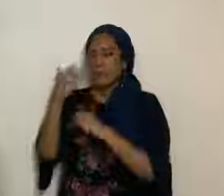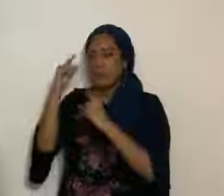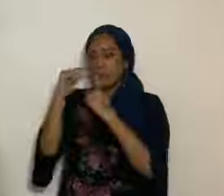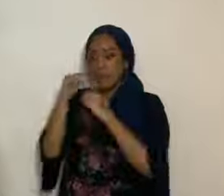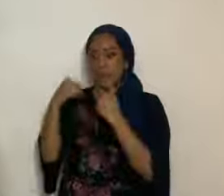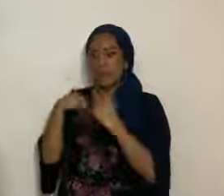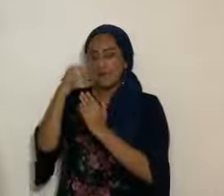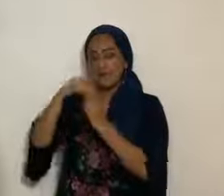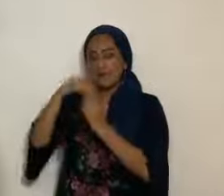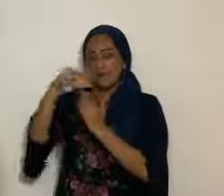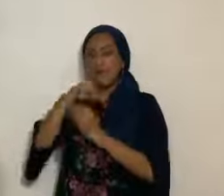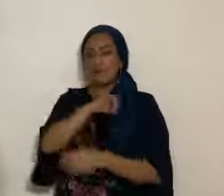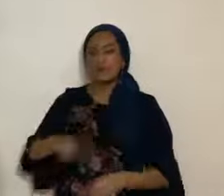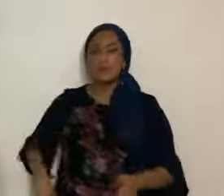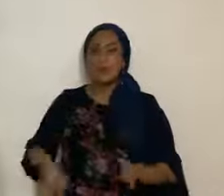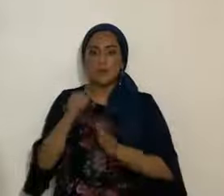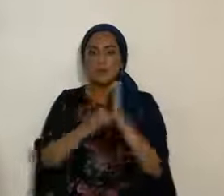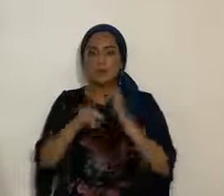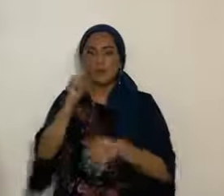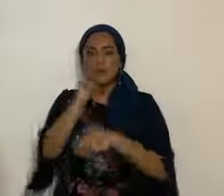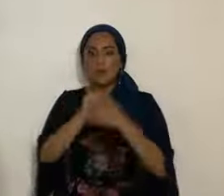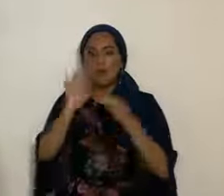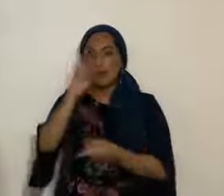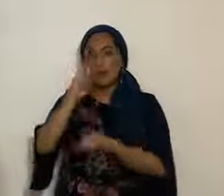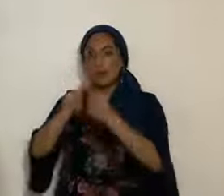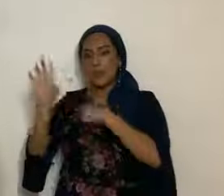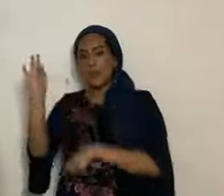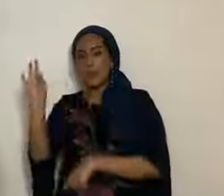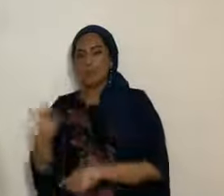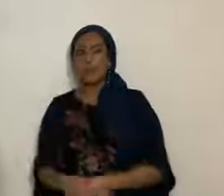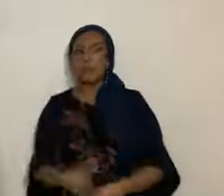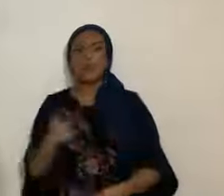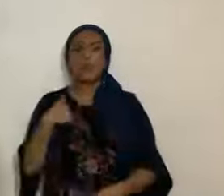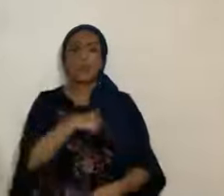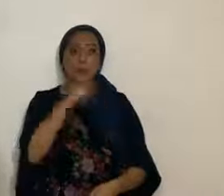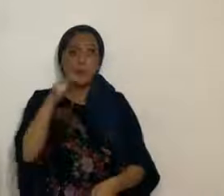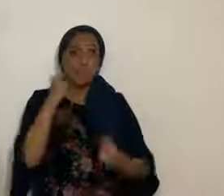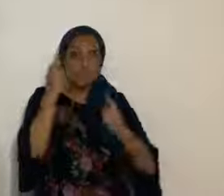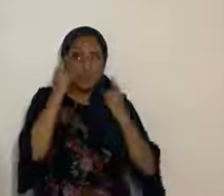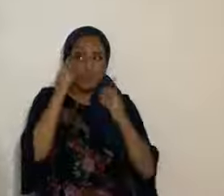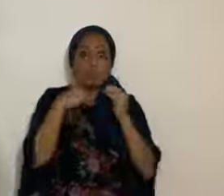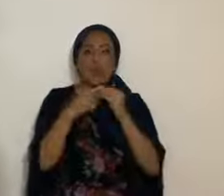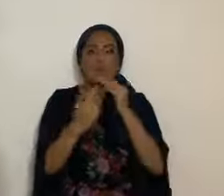escrito en Josué, capítulo 1, del verso 7 al 9. Debemos de meditar en ella de día y de